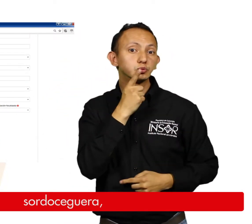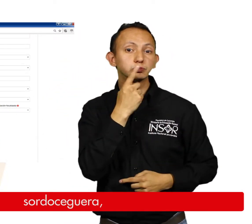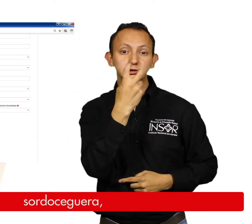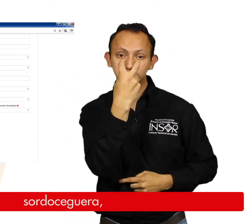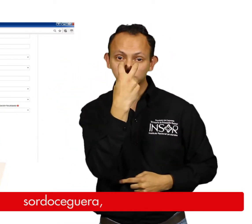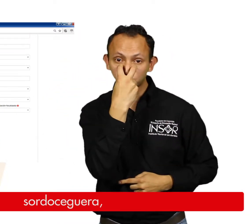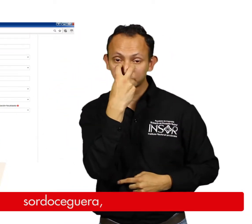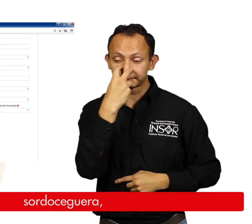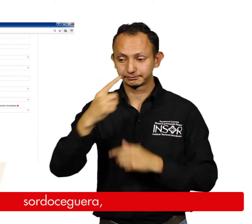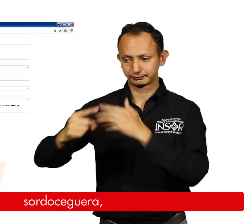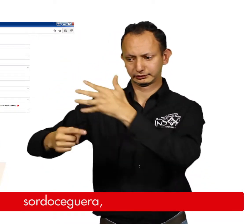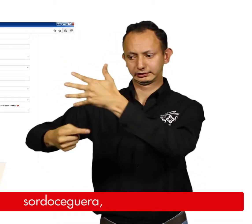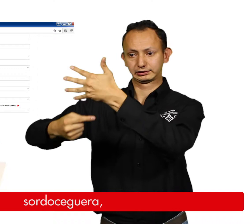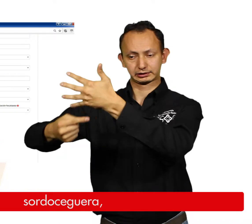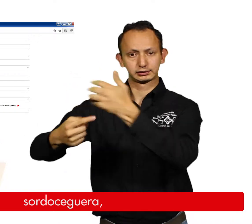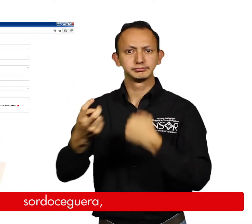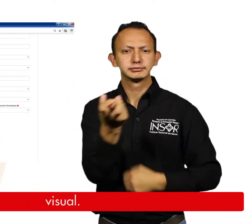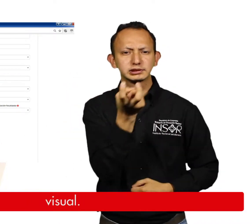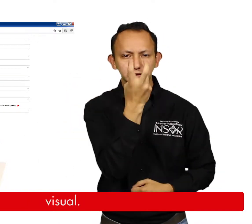sordoceguera,